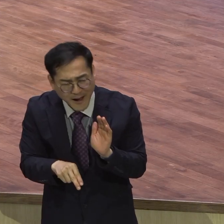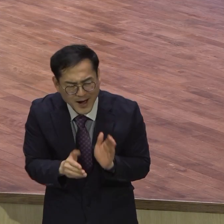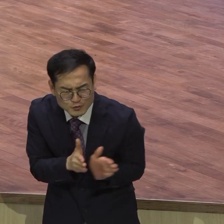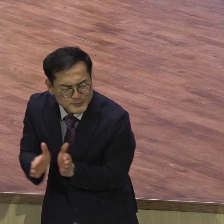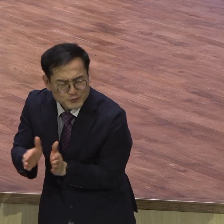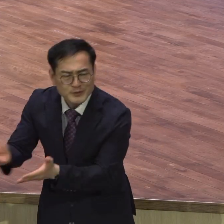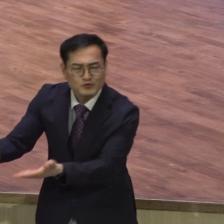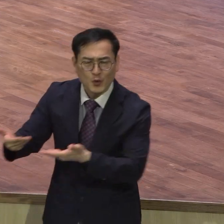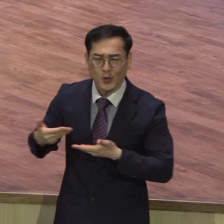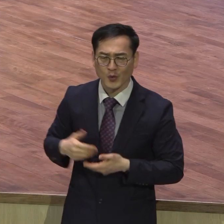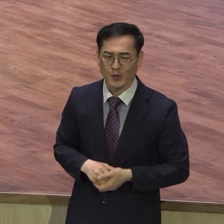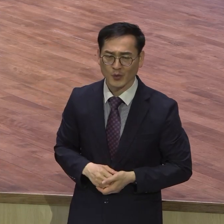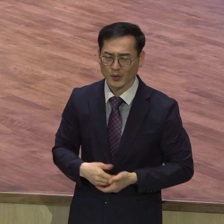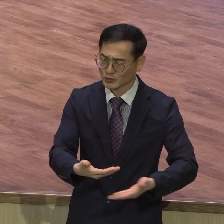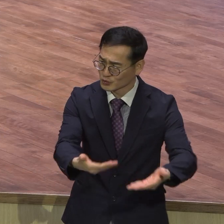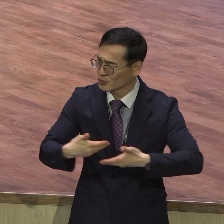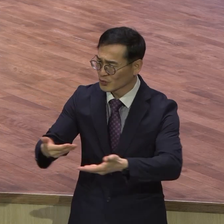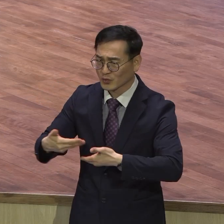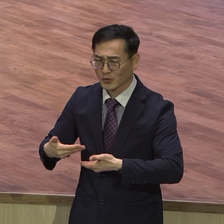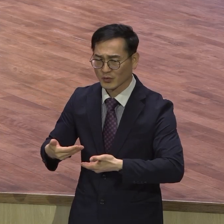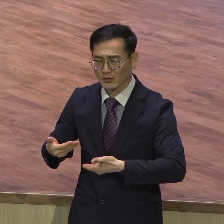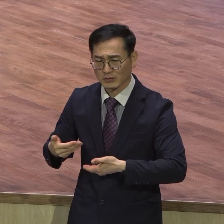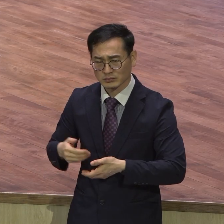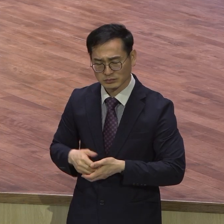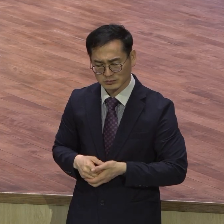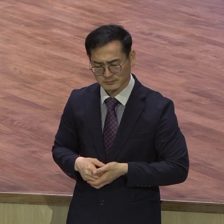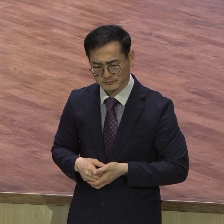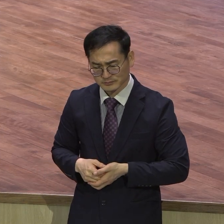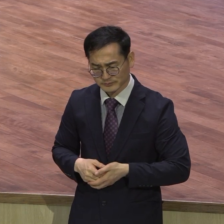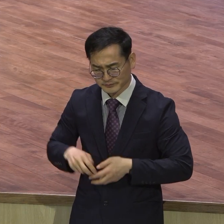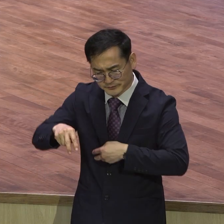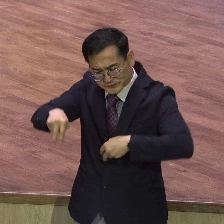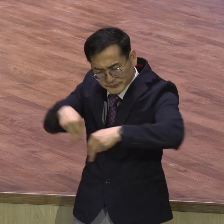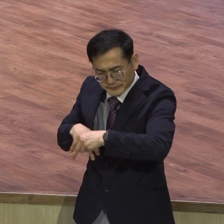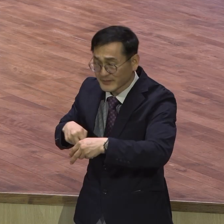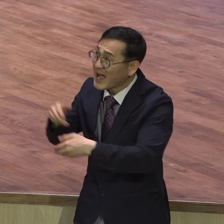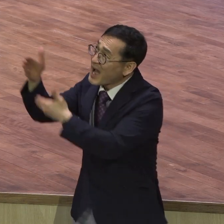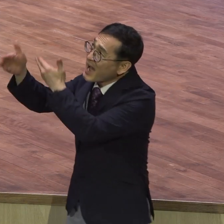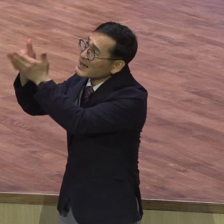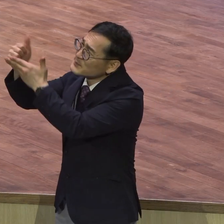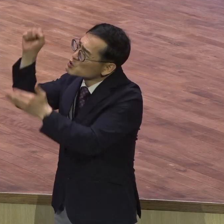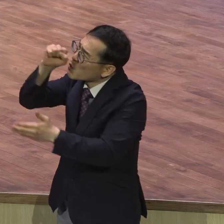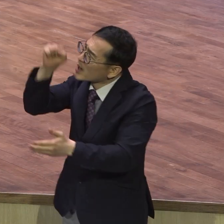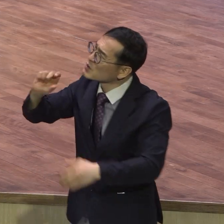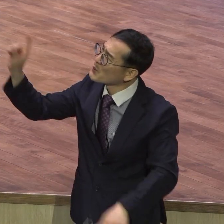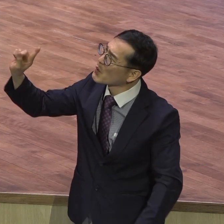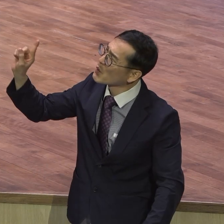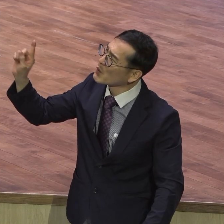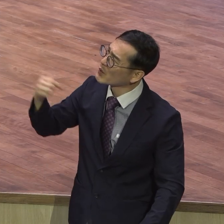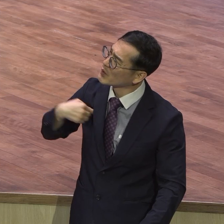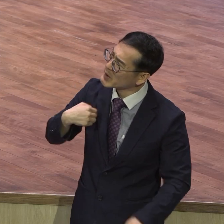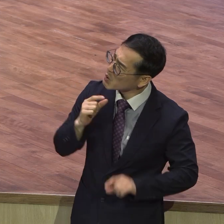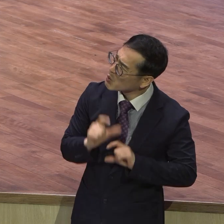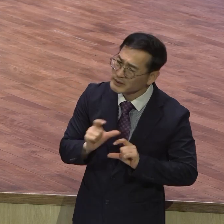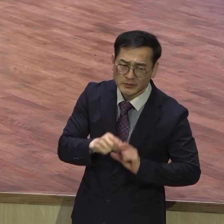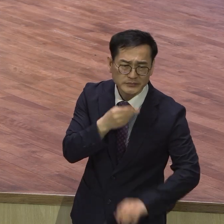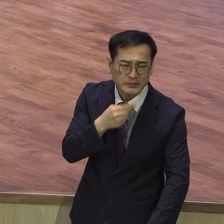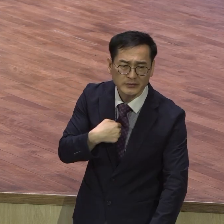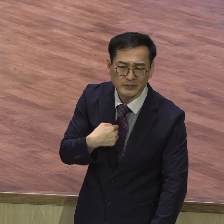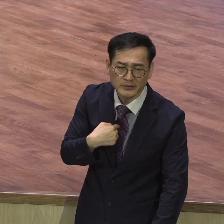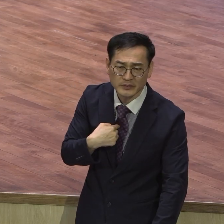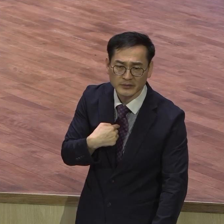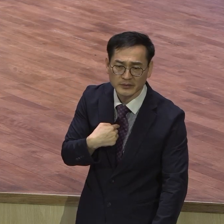다하는데 내가 하나님이 좋아하시는 것 하나님이 좋아하시는 이 하나님 젓가락이 어디로